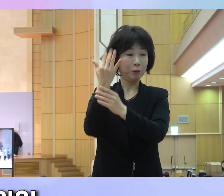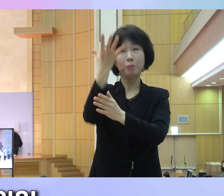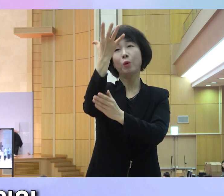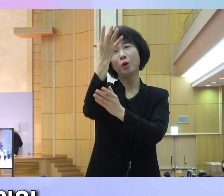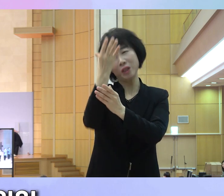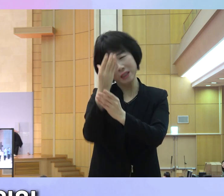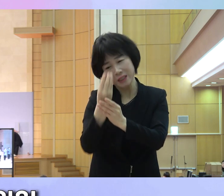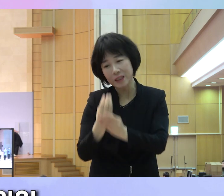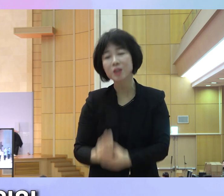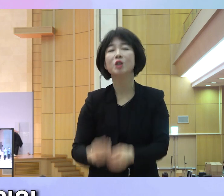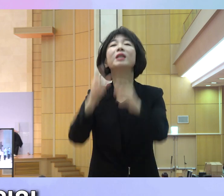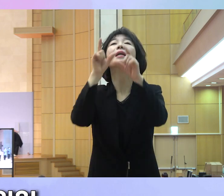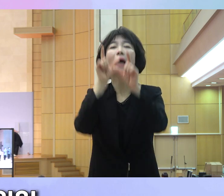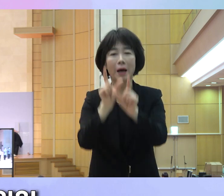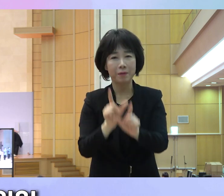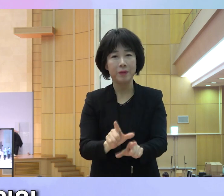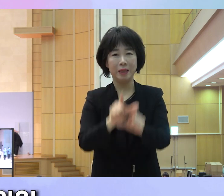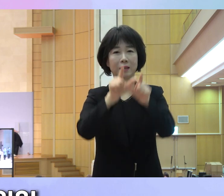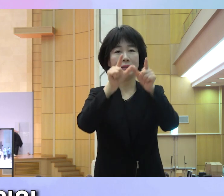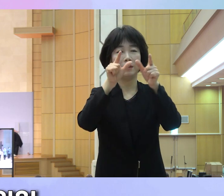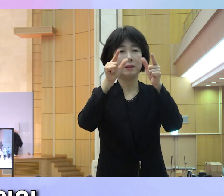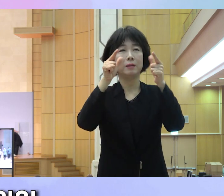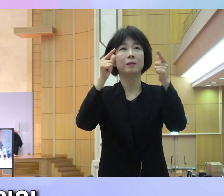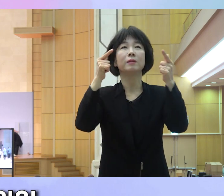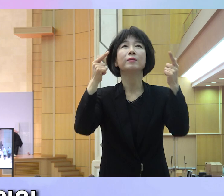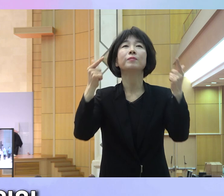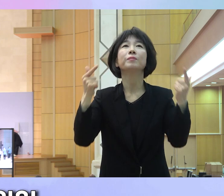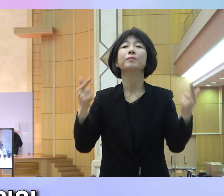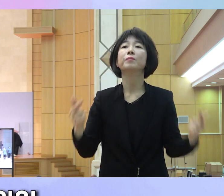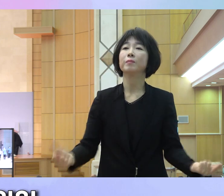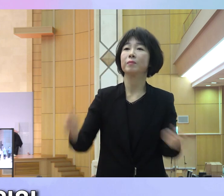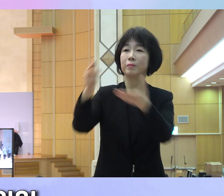꺼져가는 등불 끄지 않는